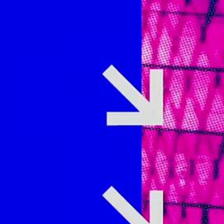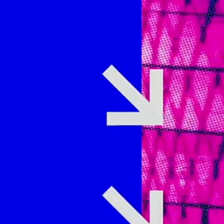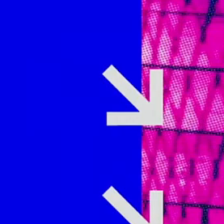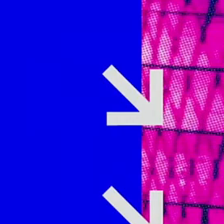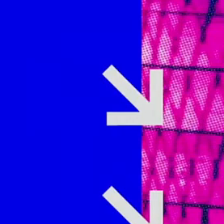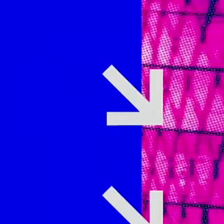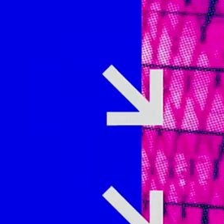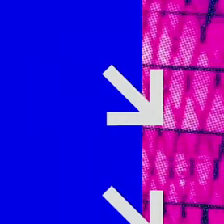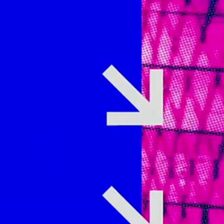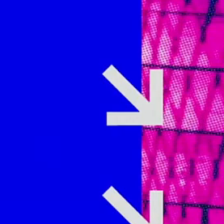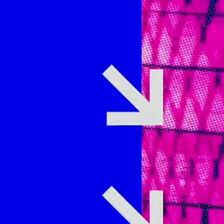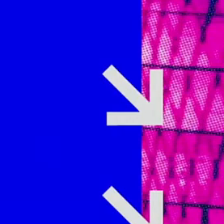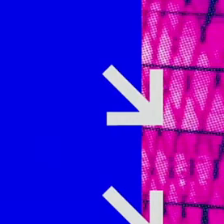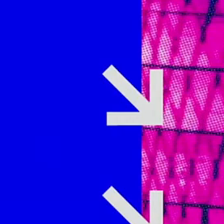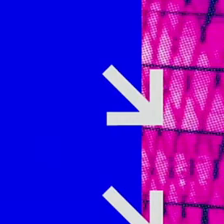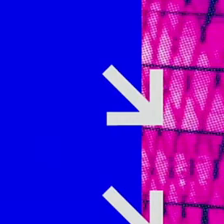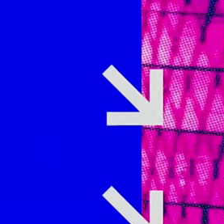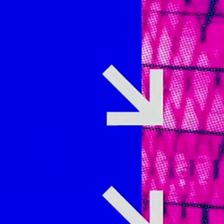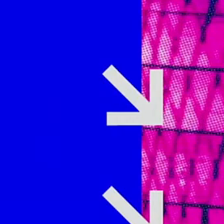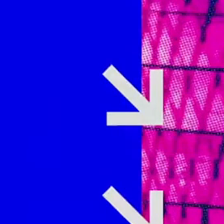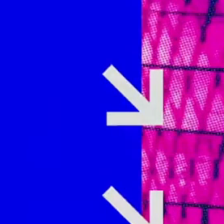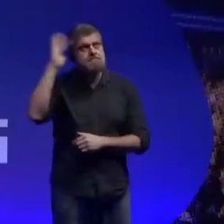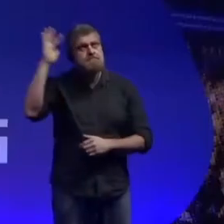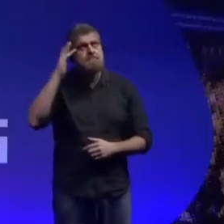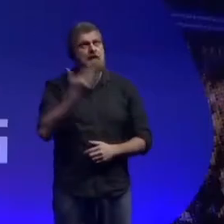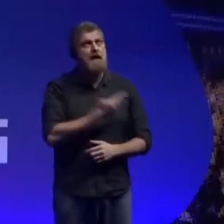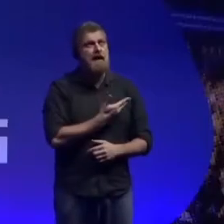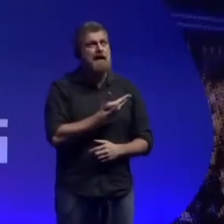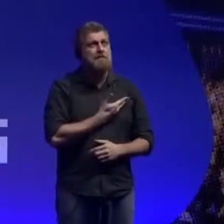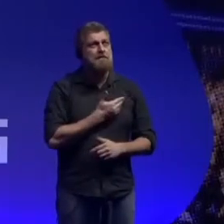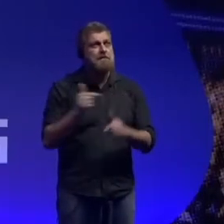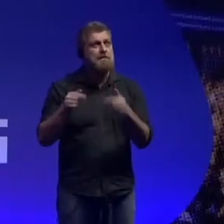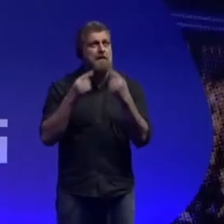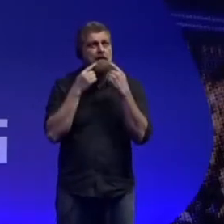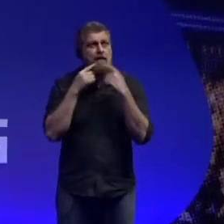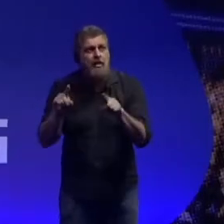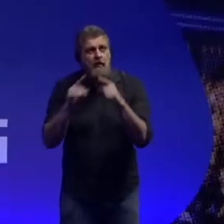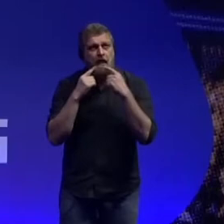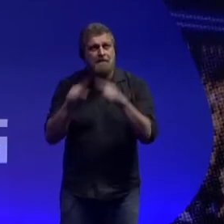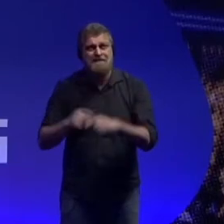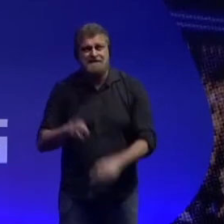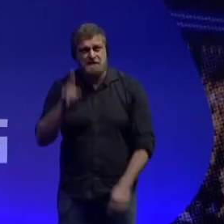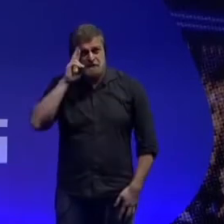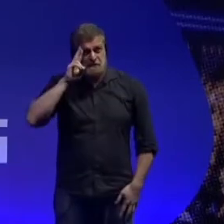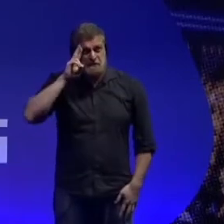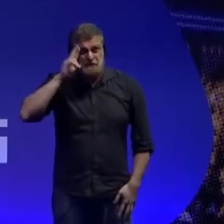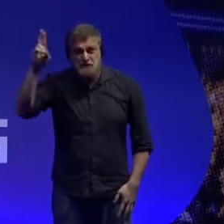colegas que vocês têm, nos amigos. Lembra de alguém reclamando do trabalho? Daquele